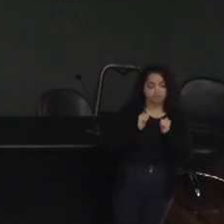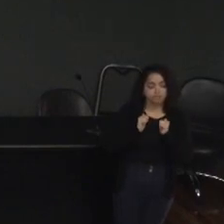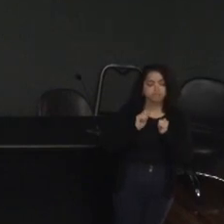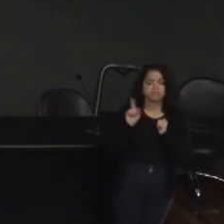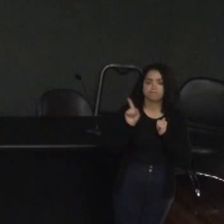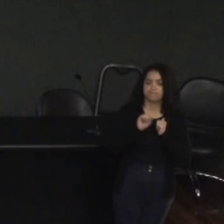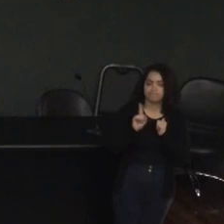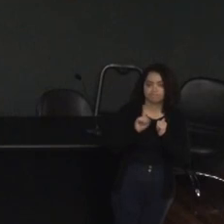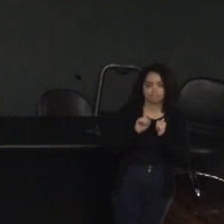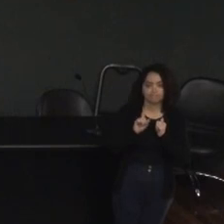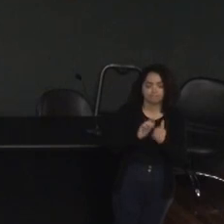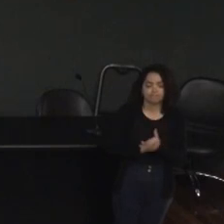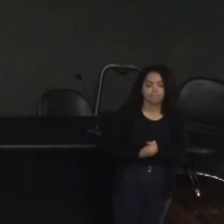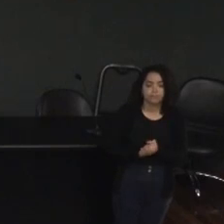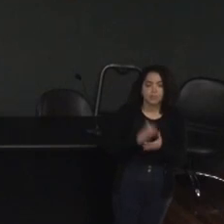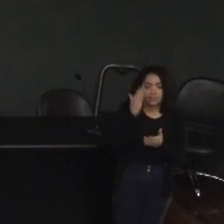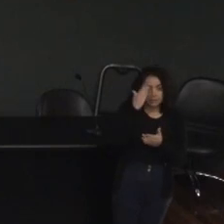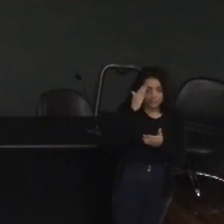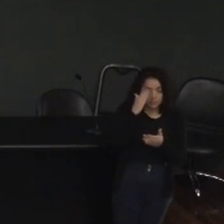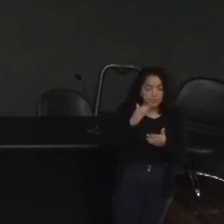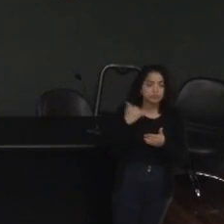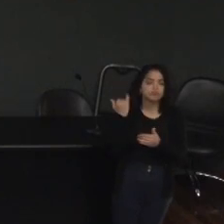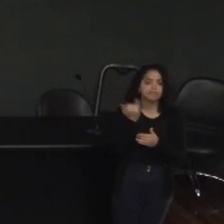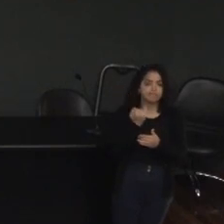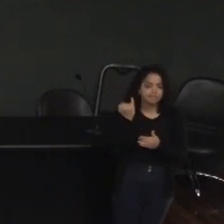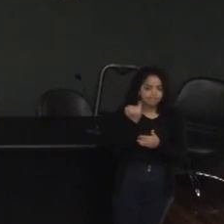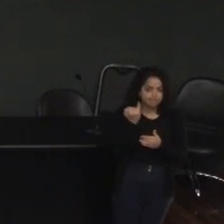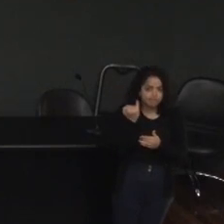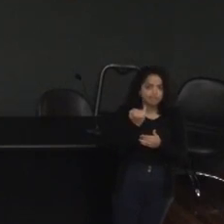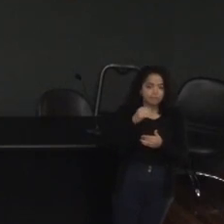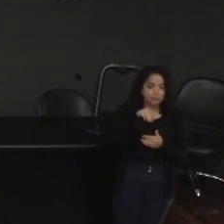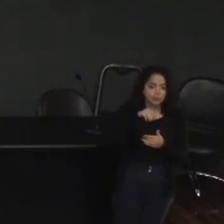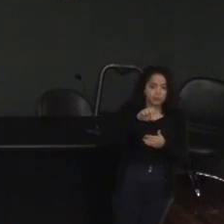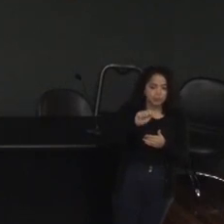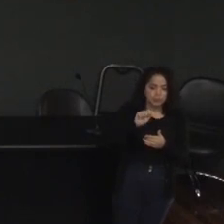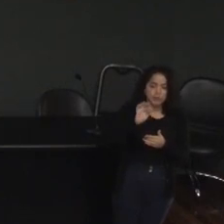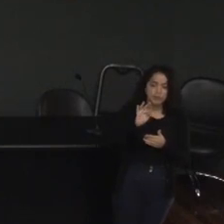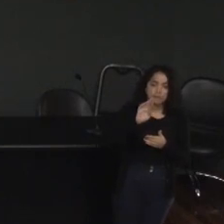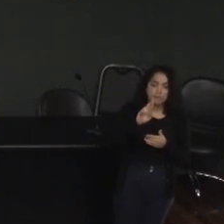em relação a esse processo entenderam porque da importância de uma matriz